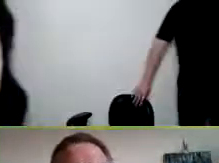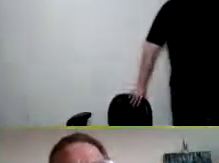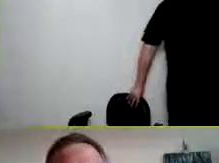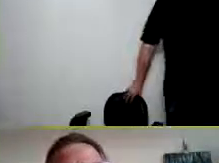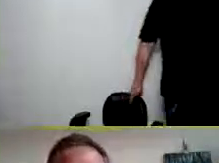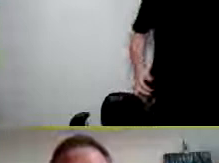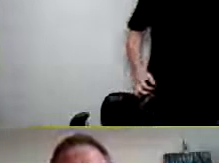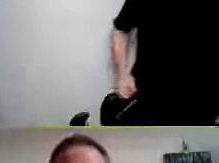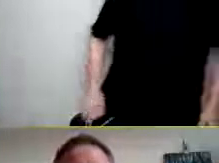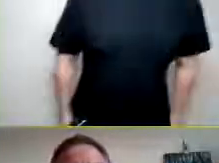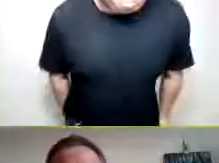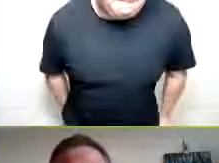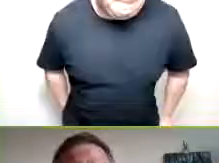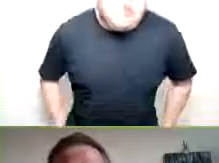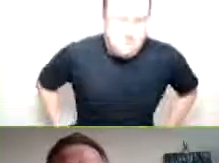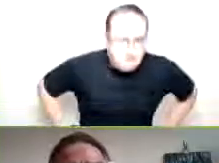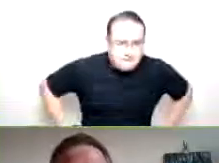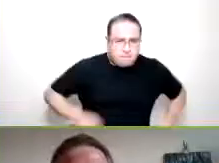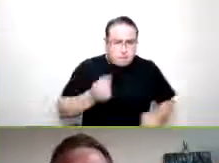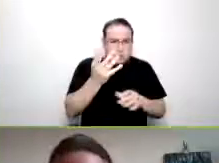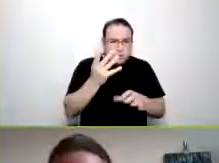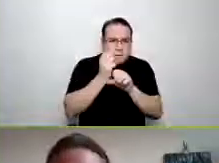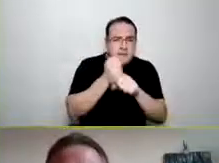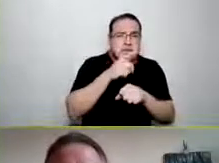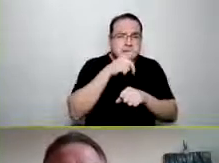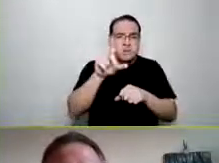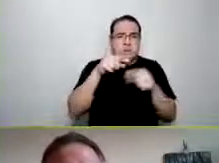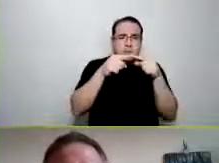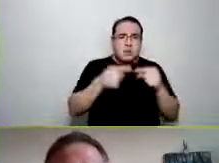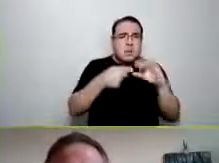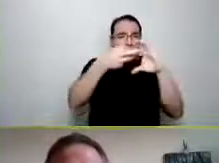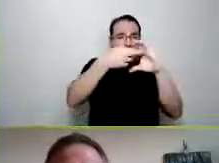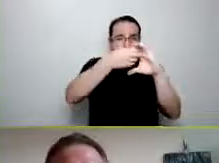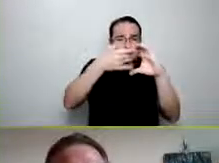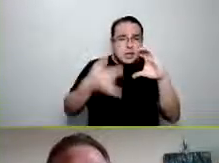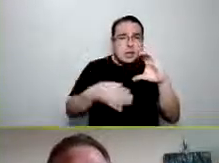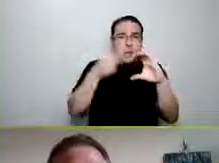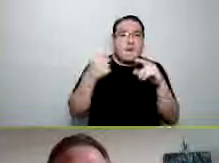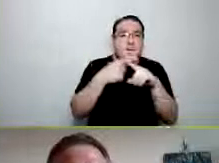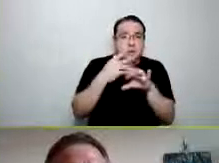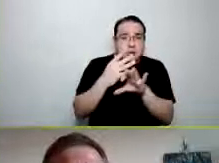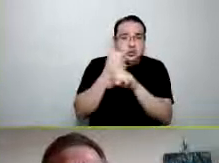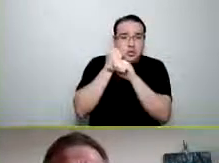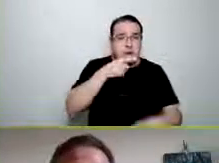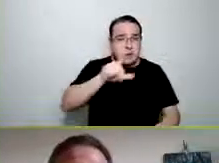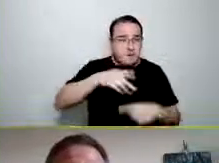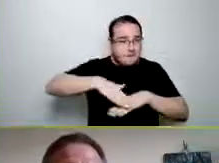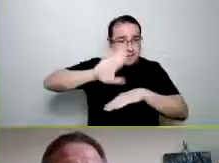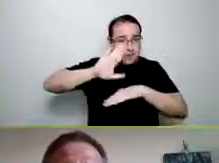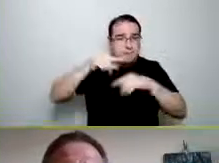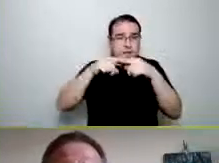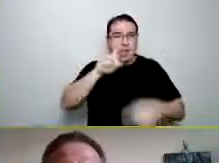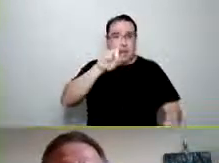mais línguas, mas aí depende do critério, o que é uma língua exatamente, né? Tem mais estimativas. Mas esse é o